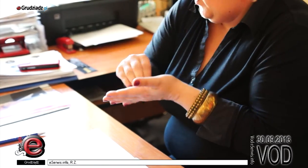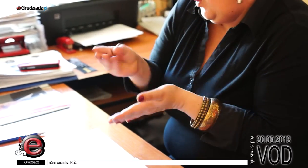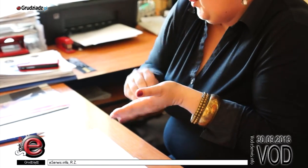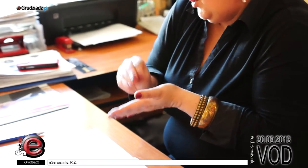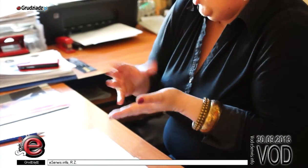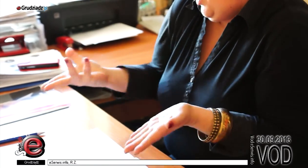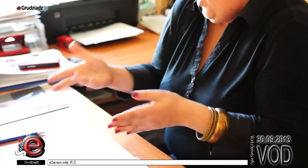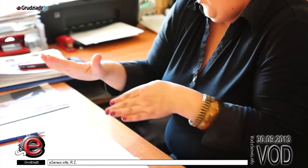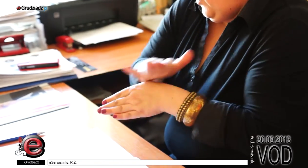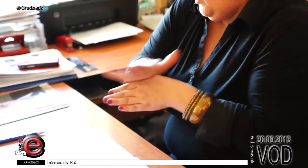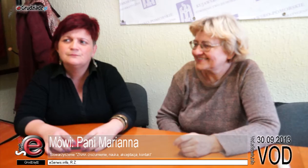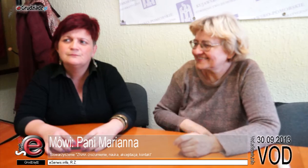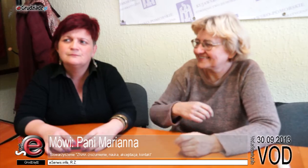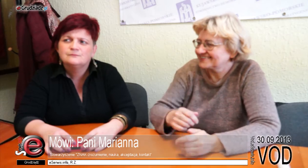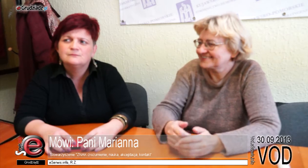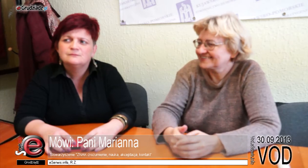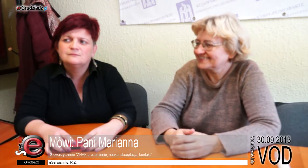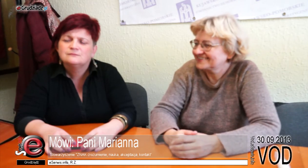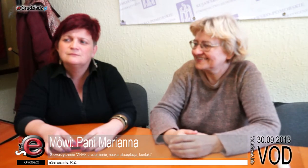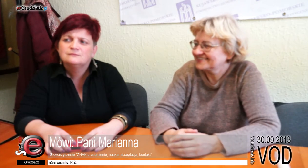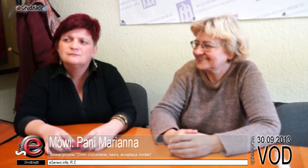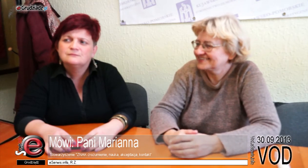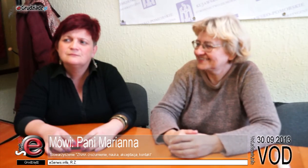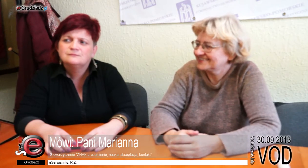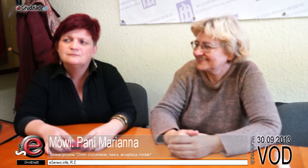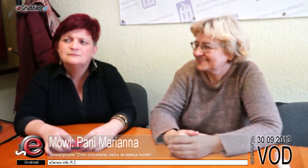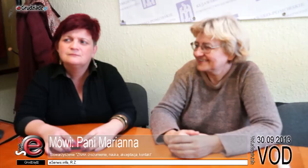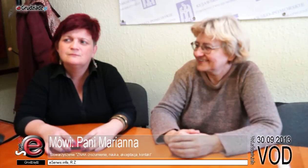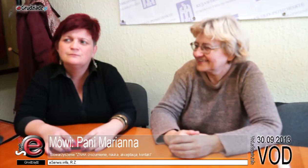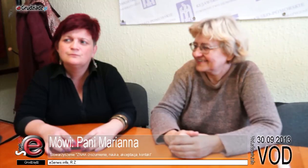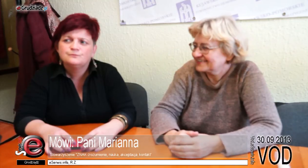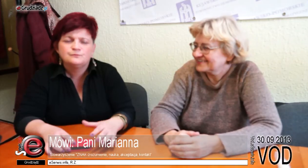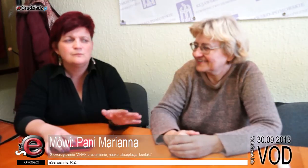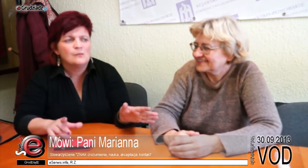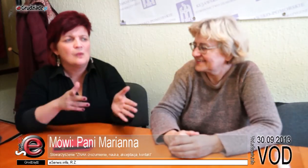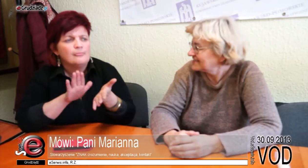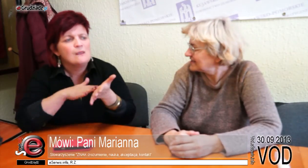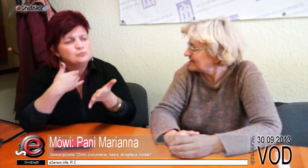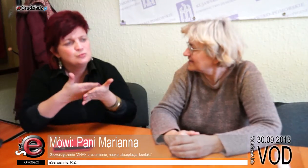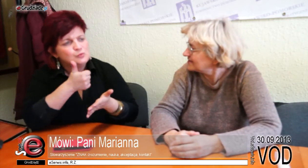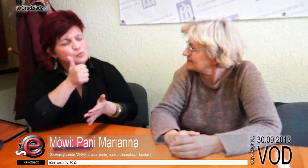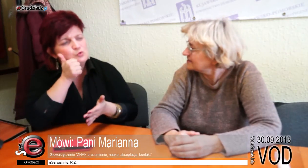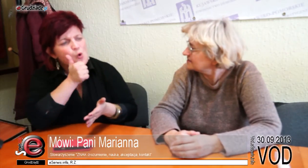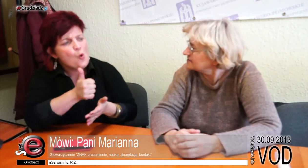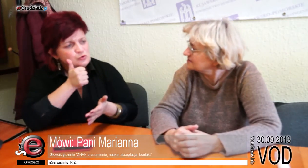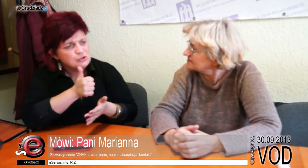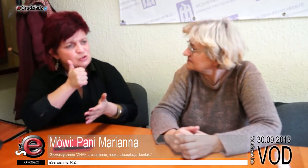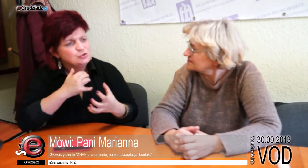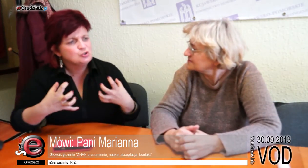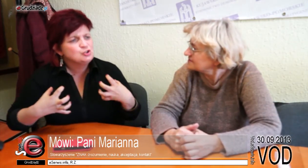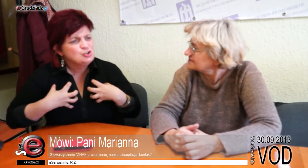i komunikacją. W takim codziennym życiu, w codziennym kontakcie, czy trudno